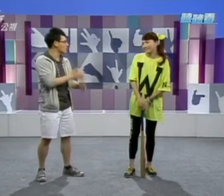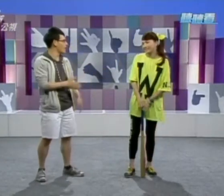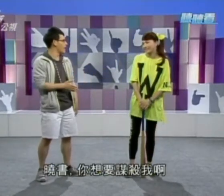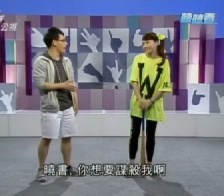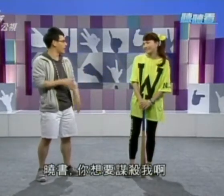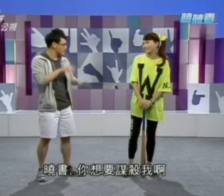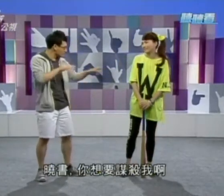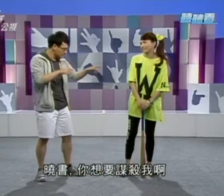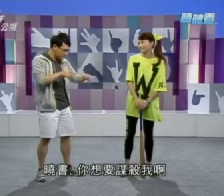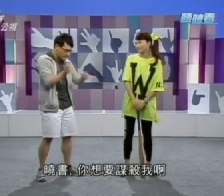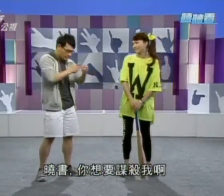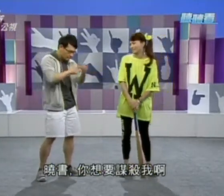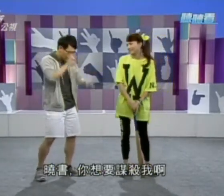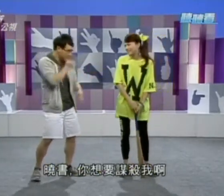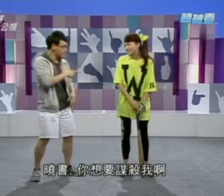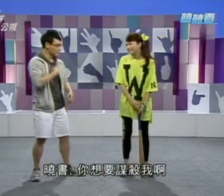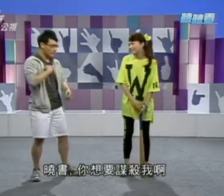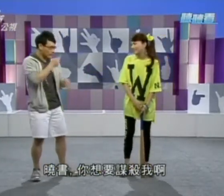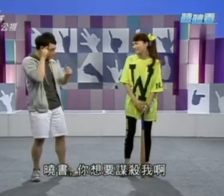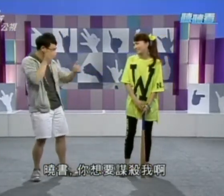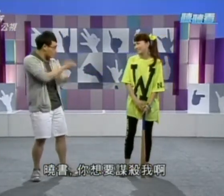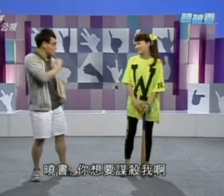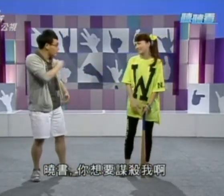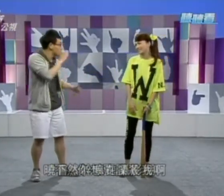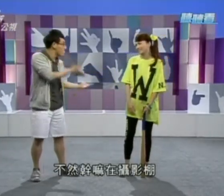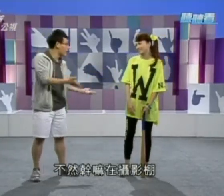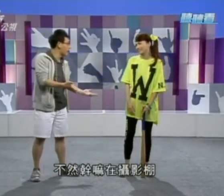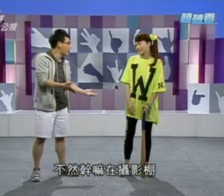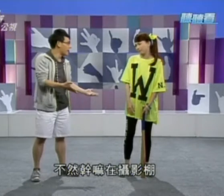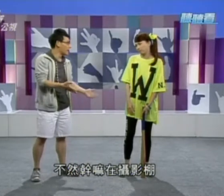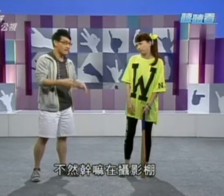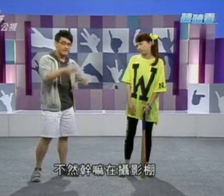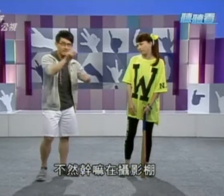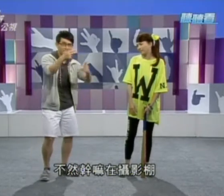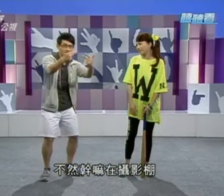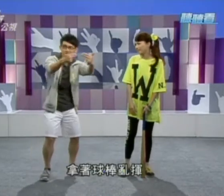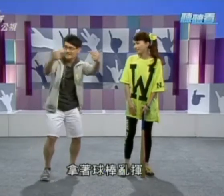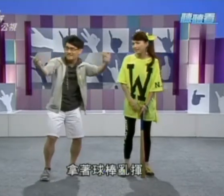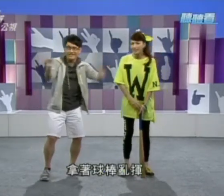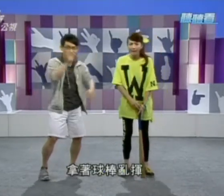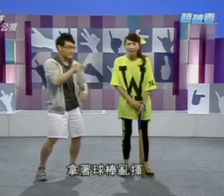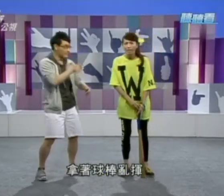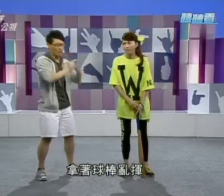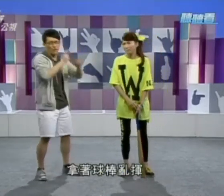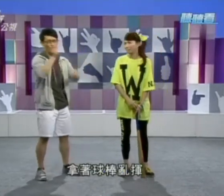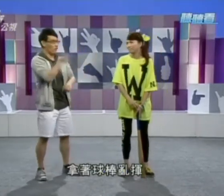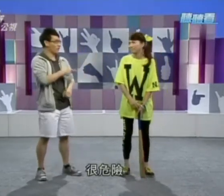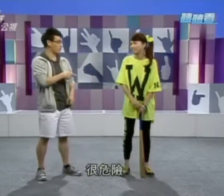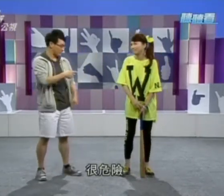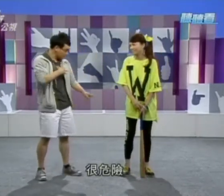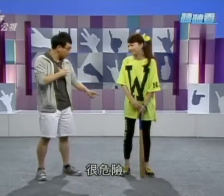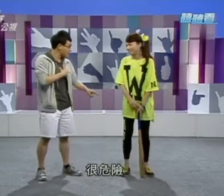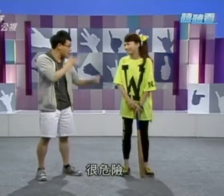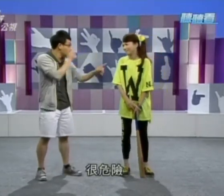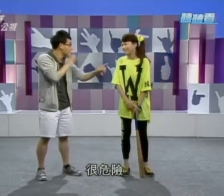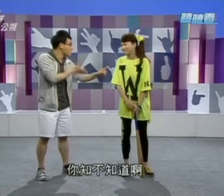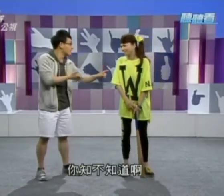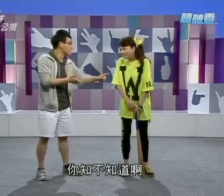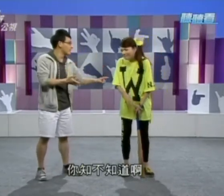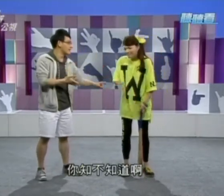小叔啊，你想要谋杀我啊？不然干嘛在摄影棚拿着球棒乱挥，很危险，你知不知道啊？